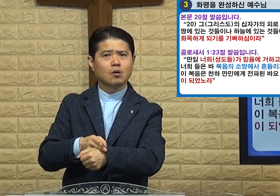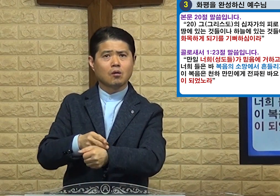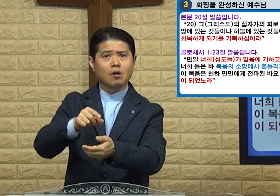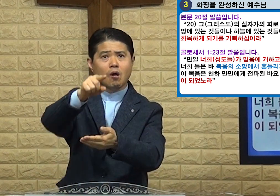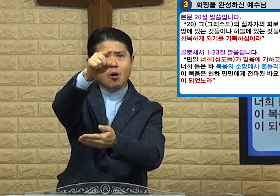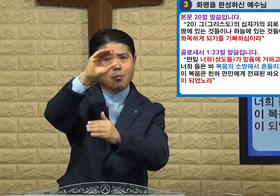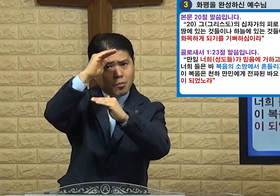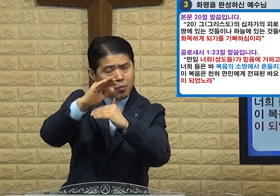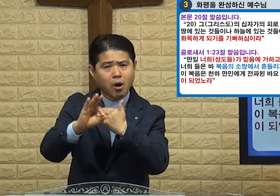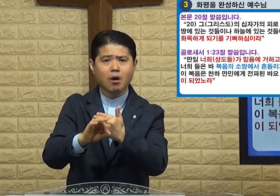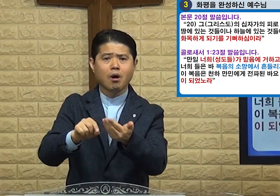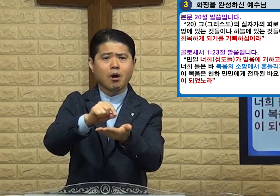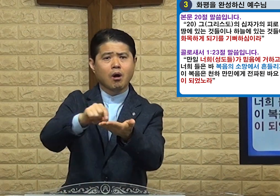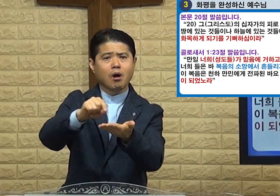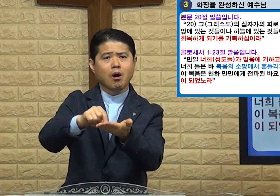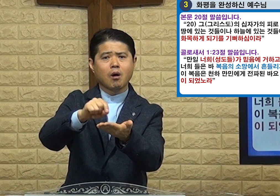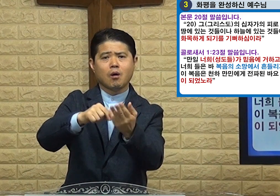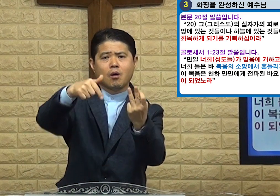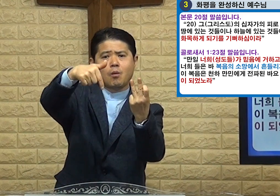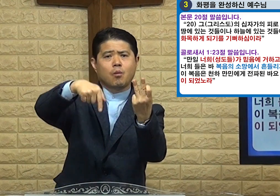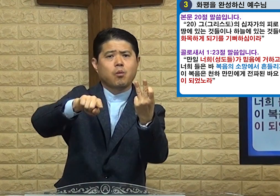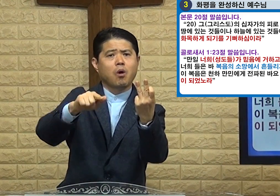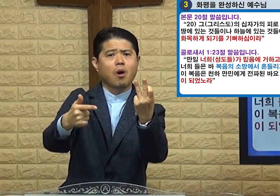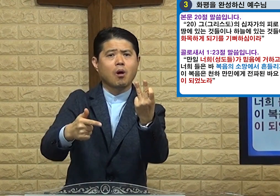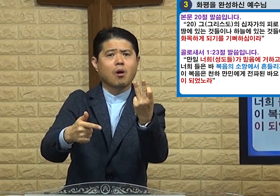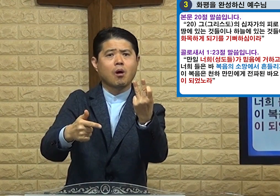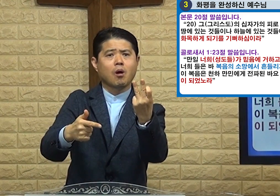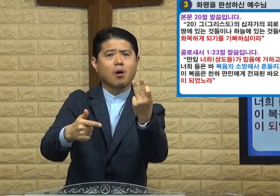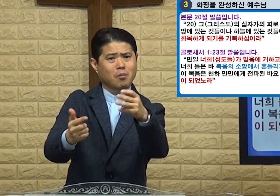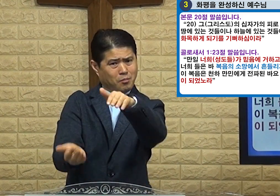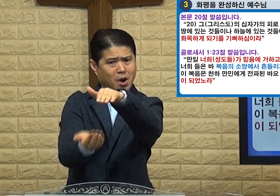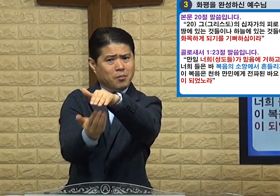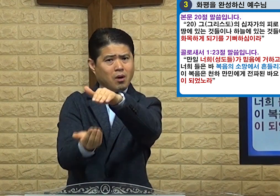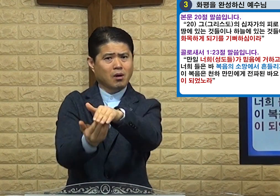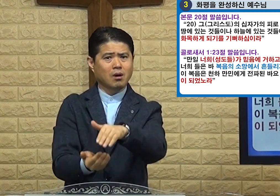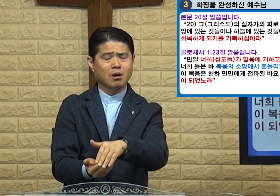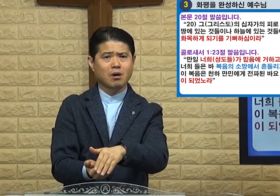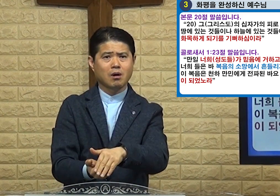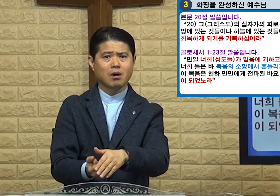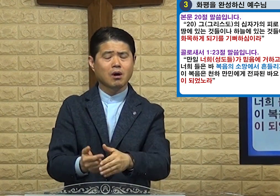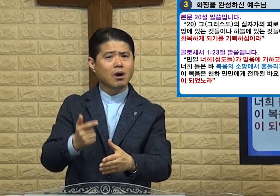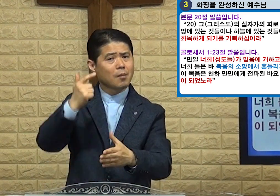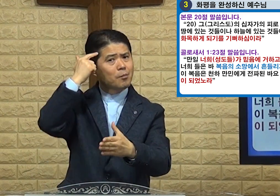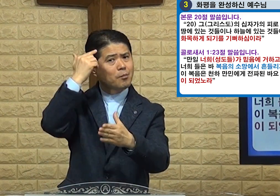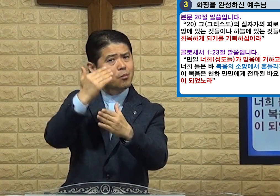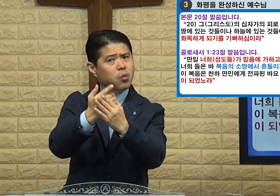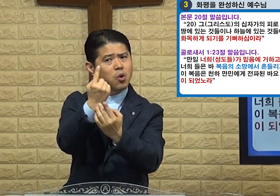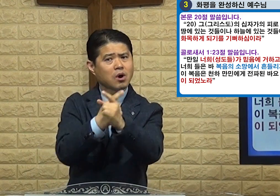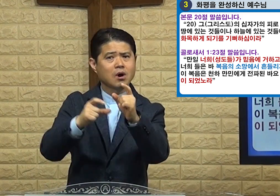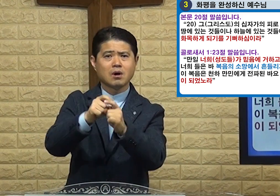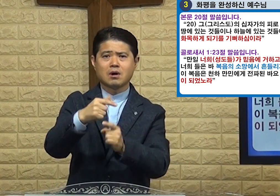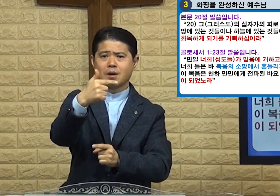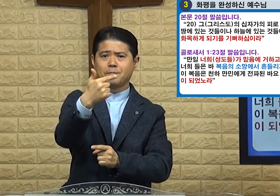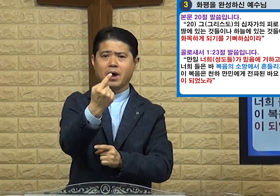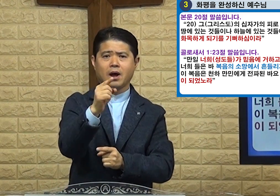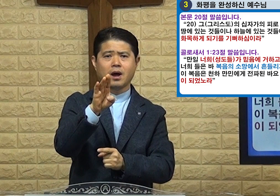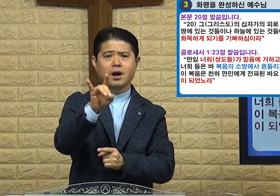사도 바울은 이 골로새서의 말씀을 통해서 정말 모든 것을 이루었습니다.